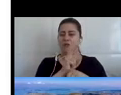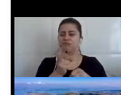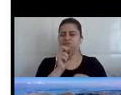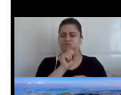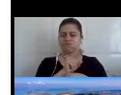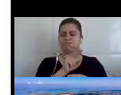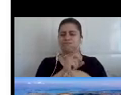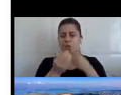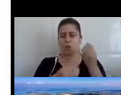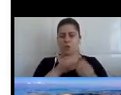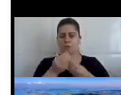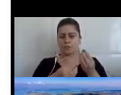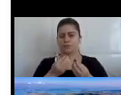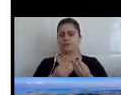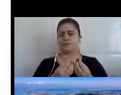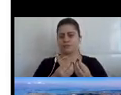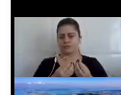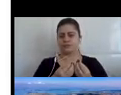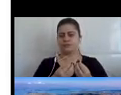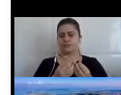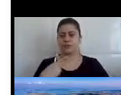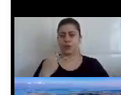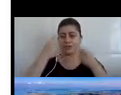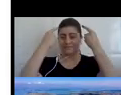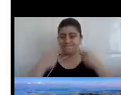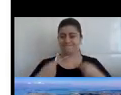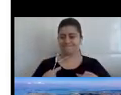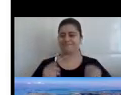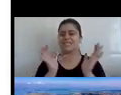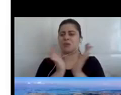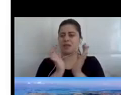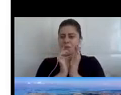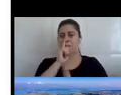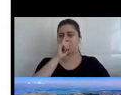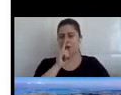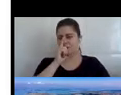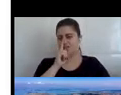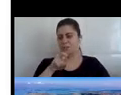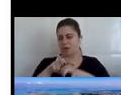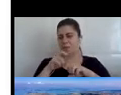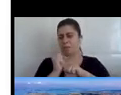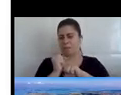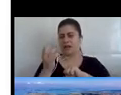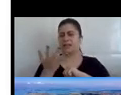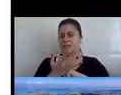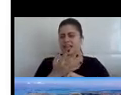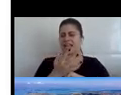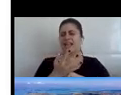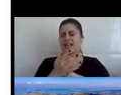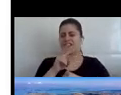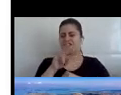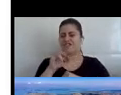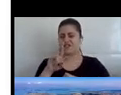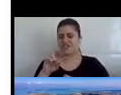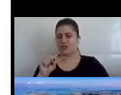desse fator biológico que nos coloca numa condição de vulnerabilidade. Mas a gente entende que esse espaço nada mais é